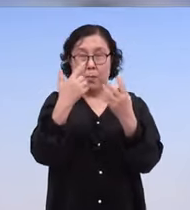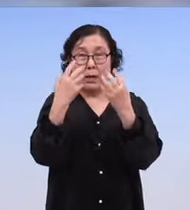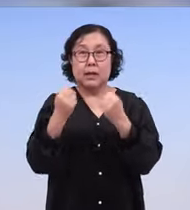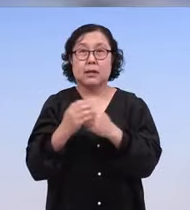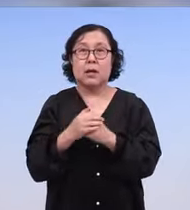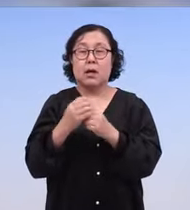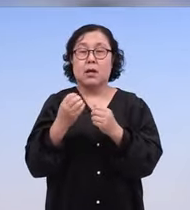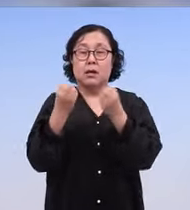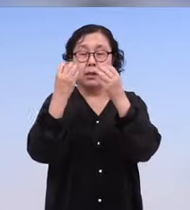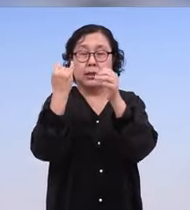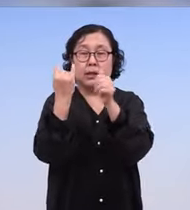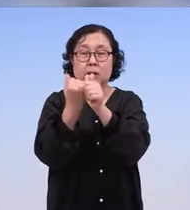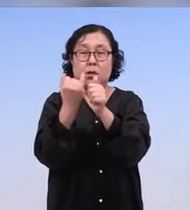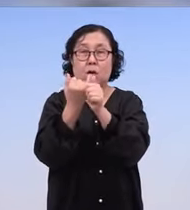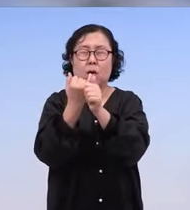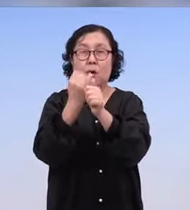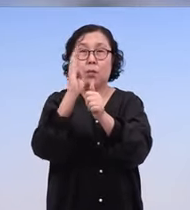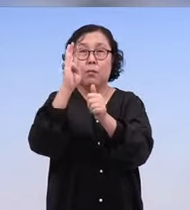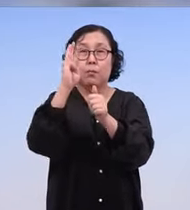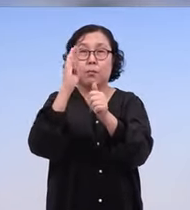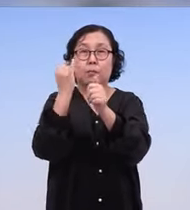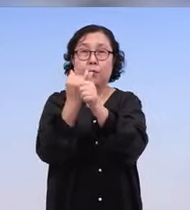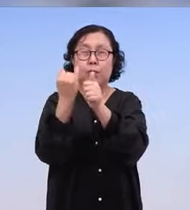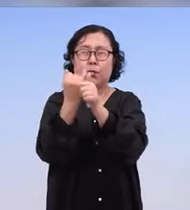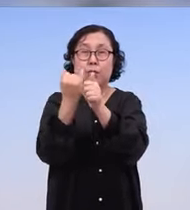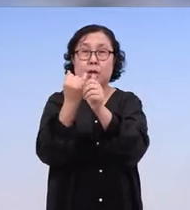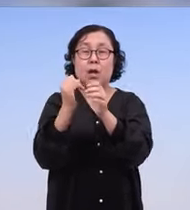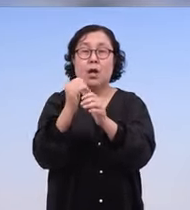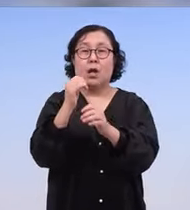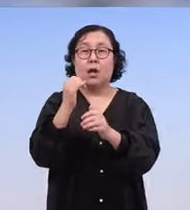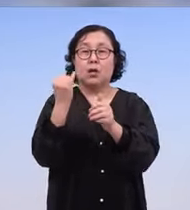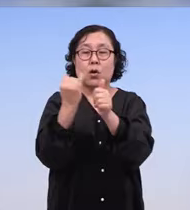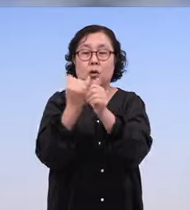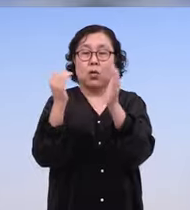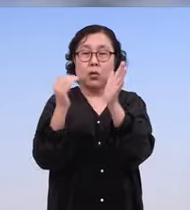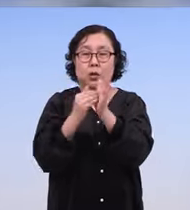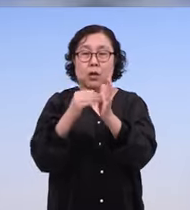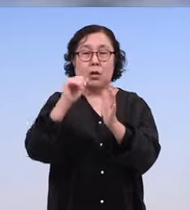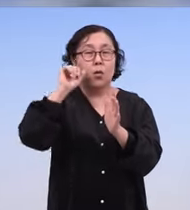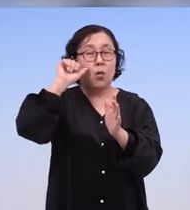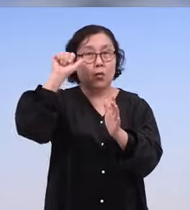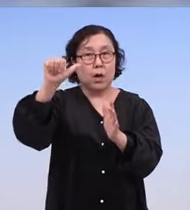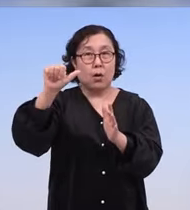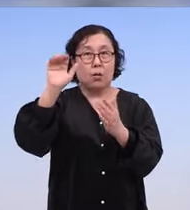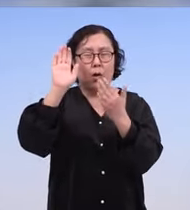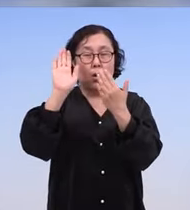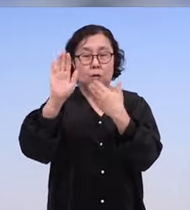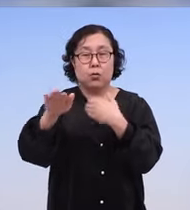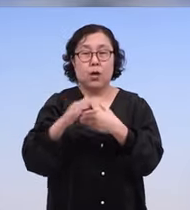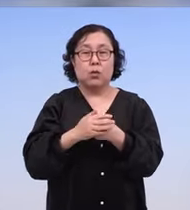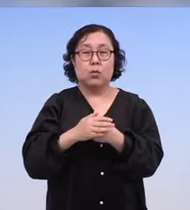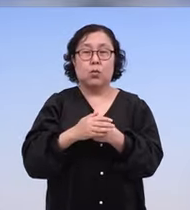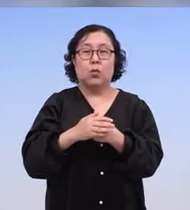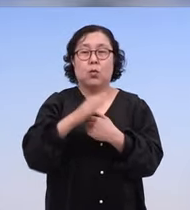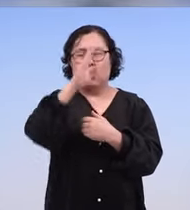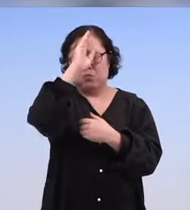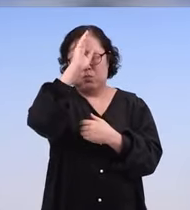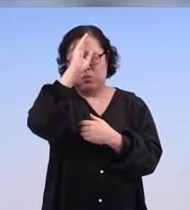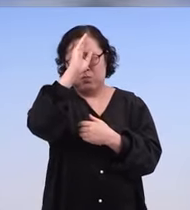많았더라고요. 신혼부부인데요 결혼하고 5개월 만에 또 중환자실에 갔대요. 루푸스라는 병이 원래 그런